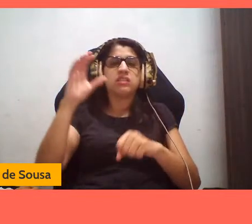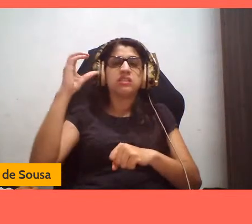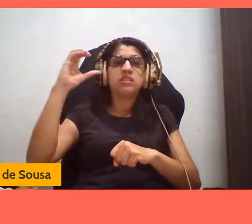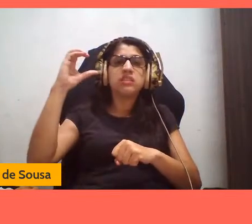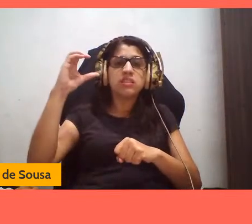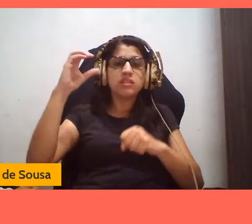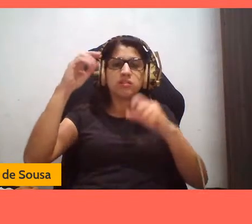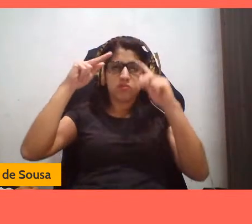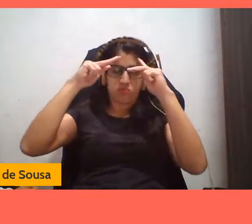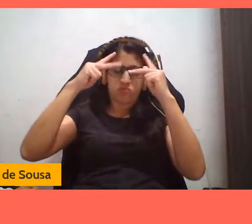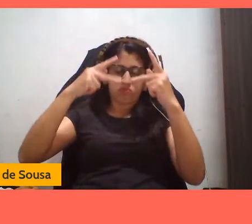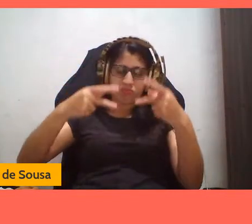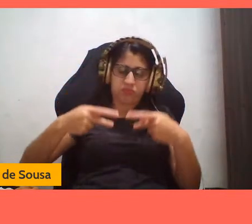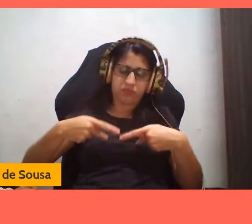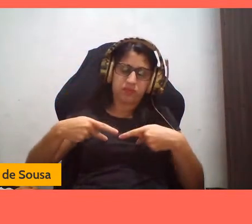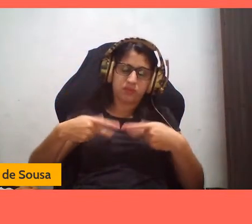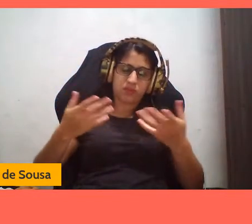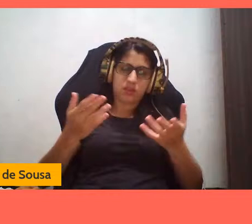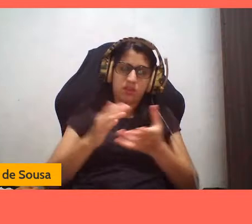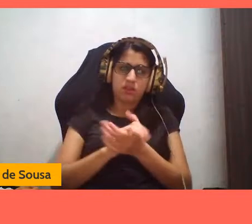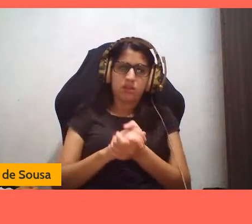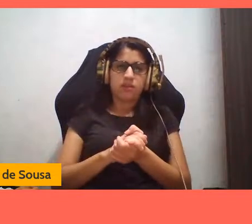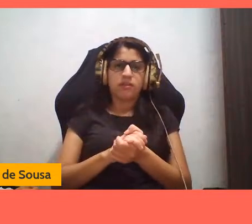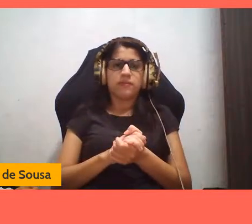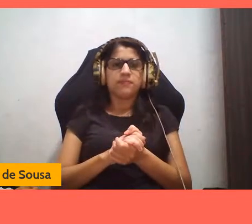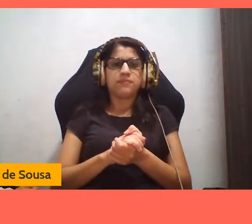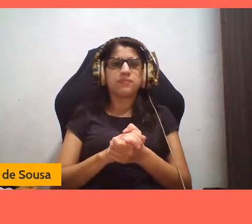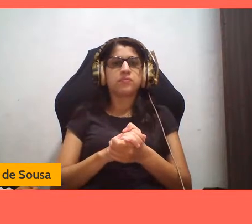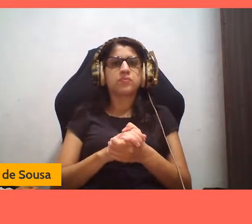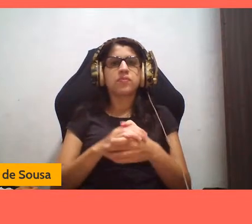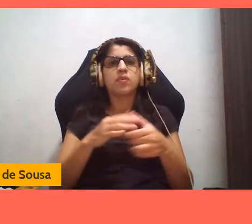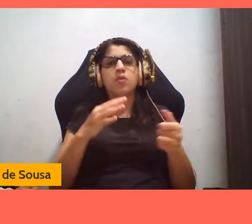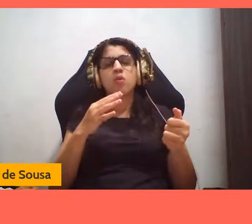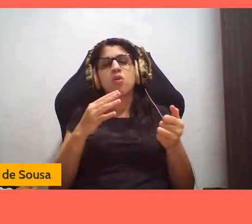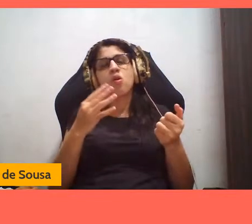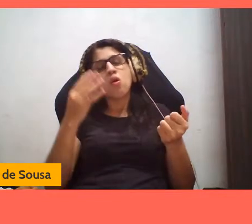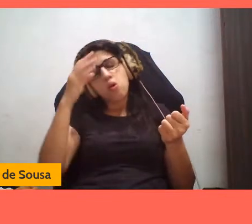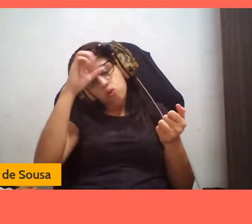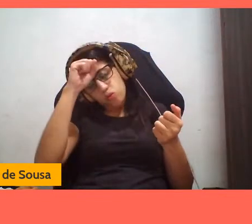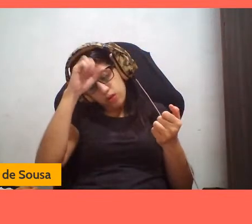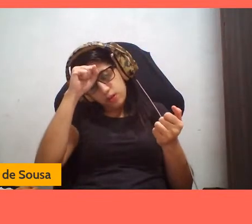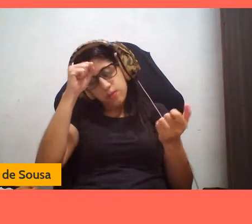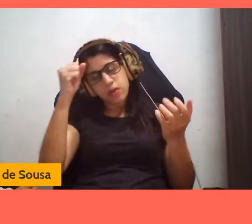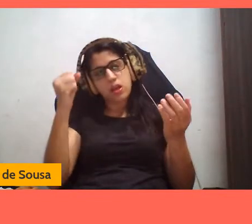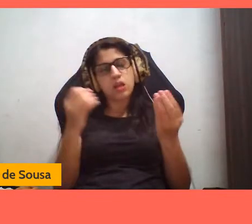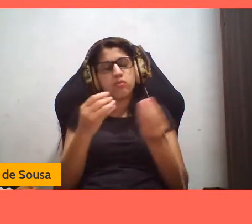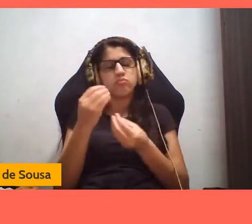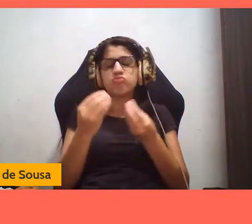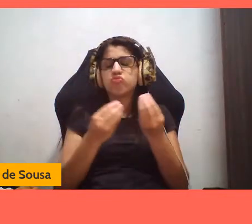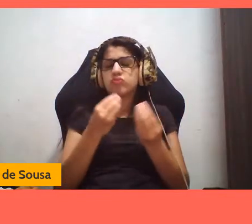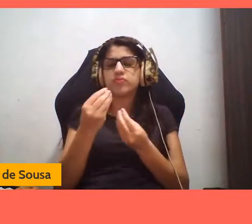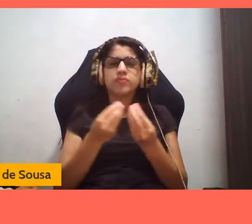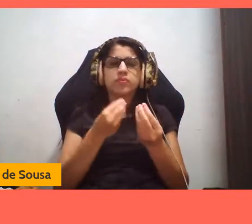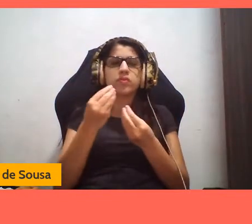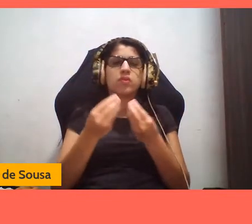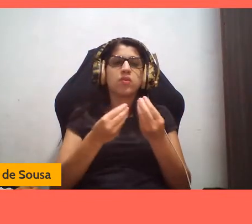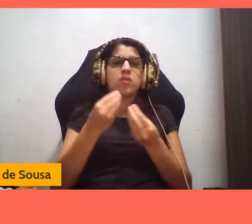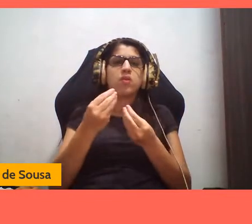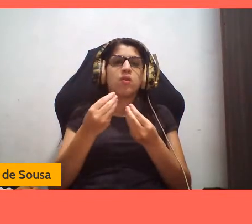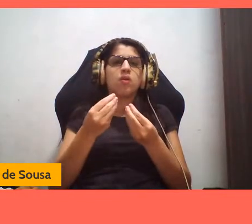tempo, temos que conceber conhecimento como uma coisa, mas uma coisa